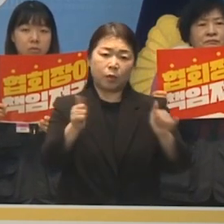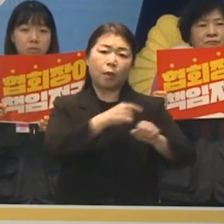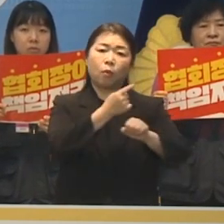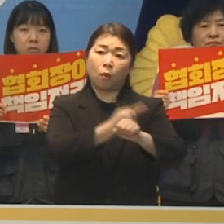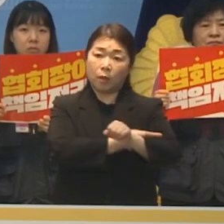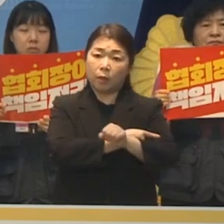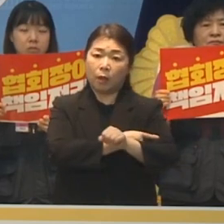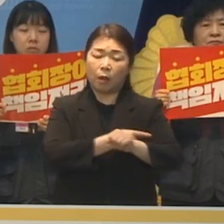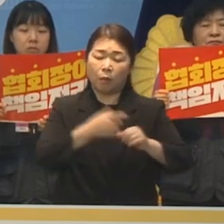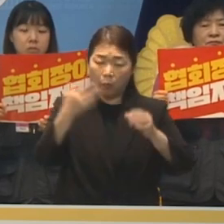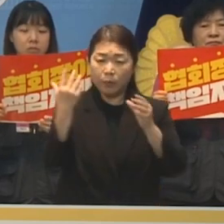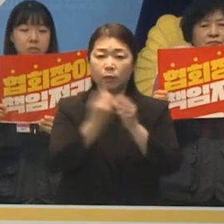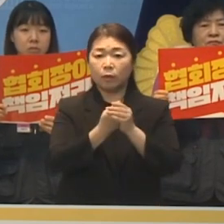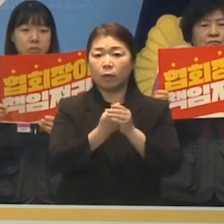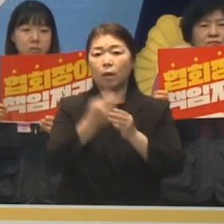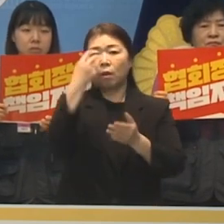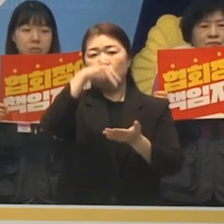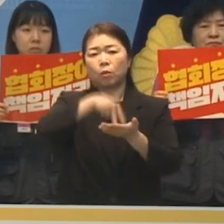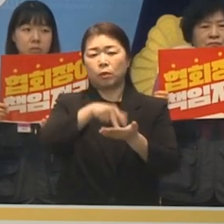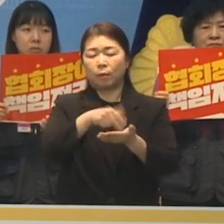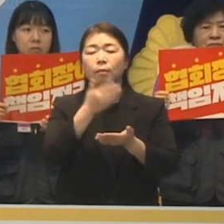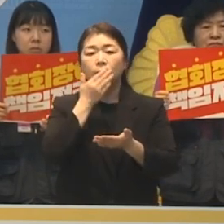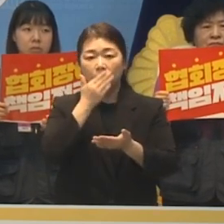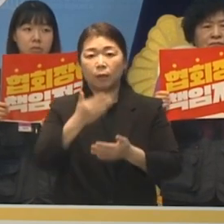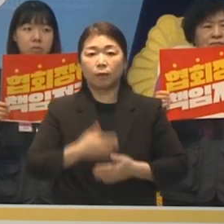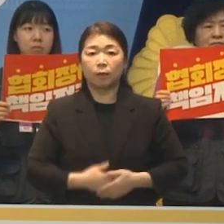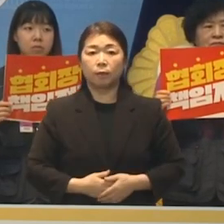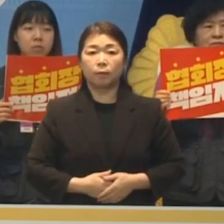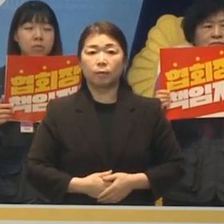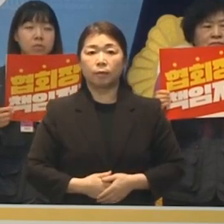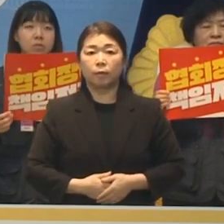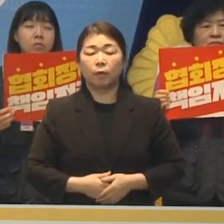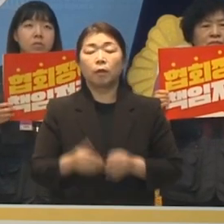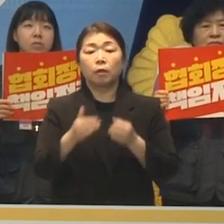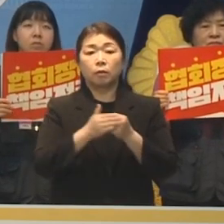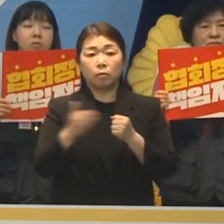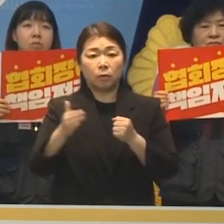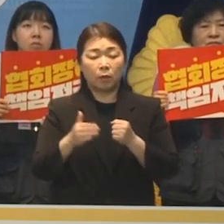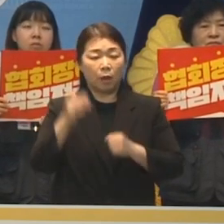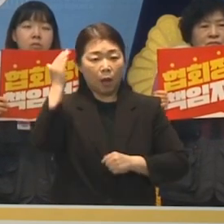노동권이 온전히 보장되기 때문이다. 따라서